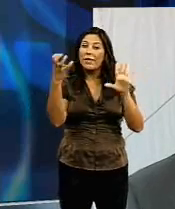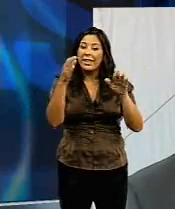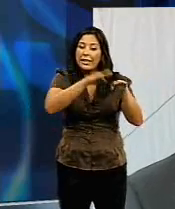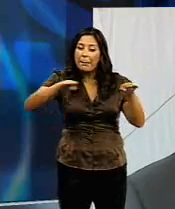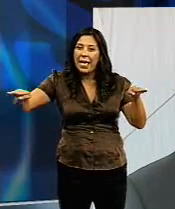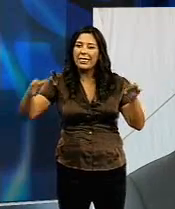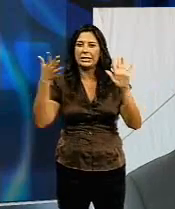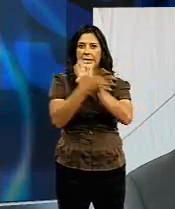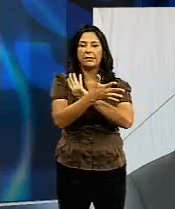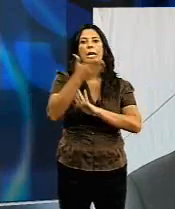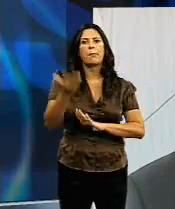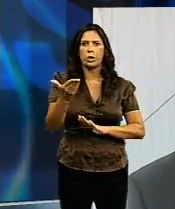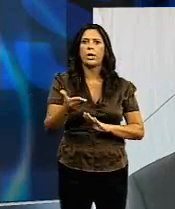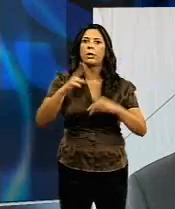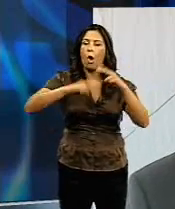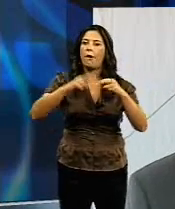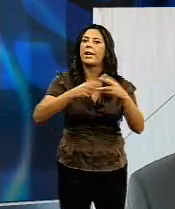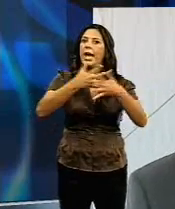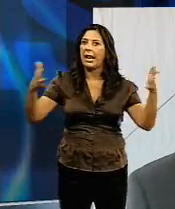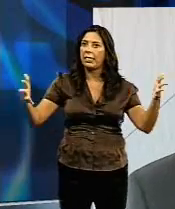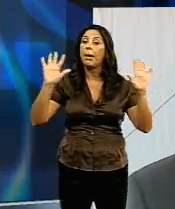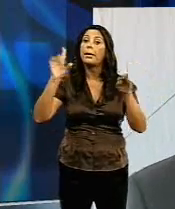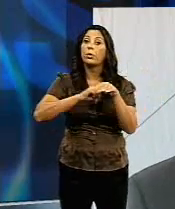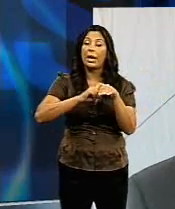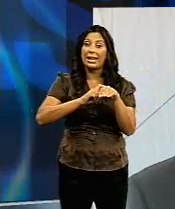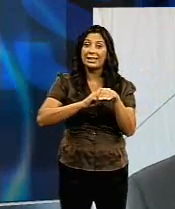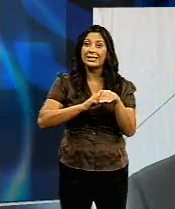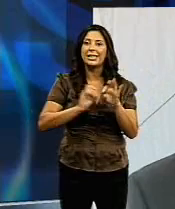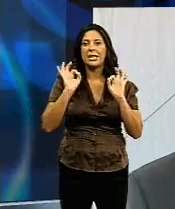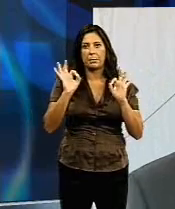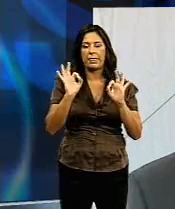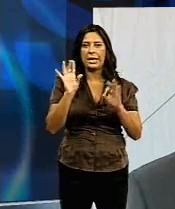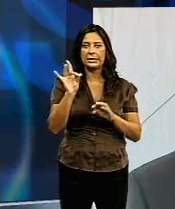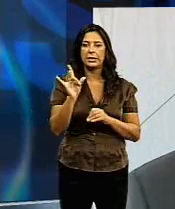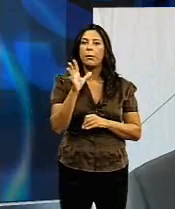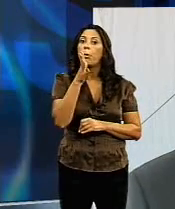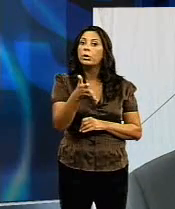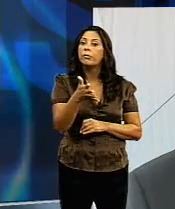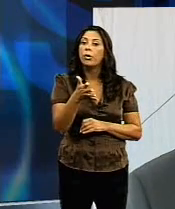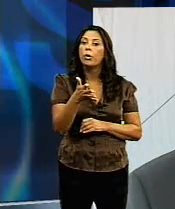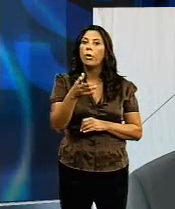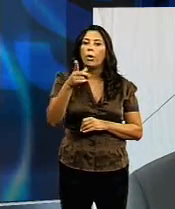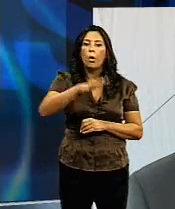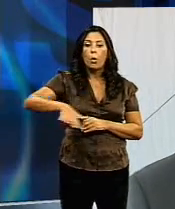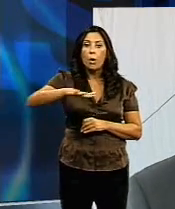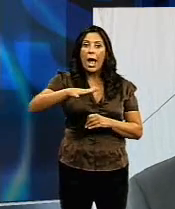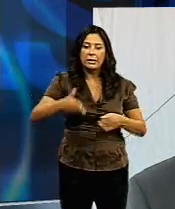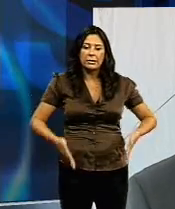realmente importante. Si bien es cierto que tiene una característica singular, que es el hecho que no estamos en una vía